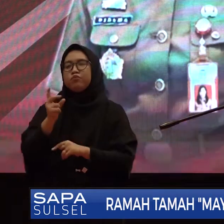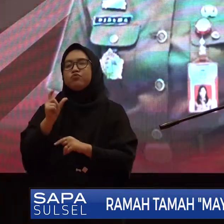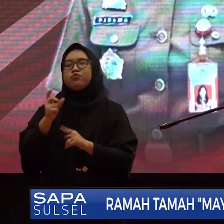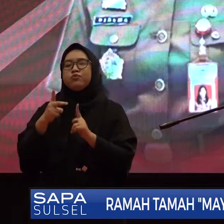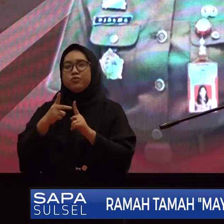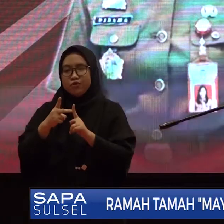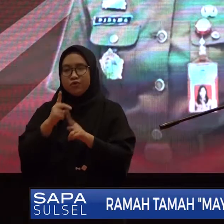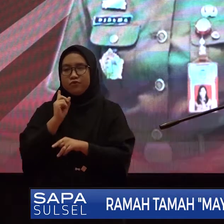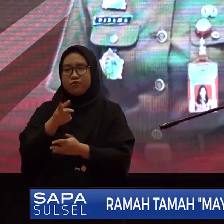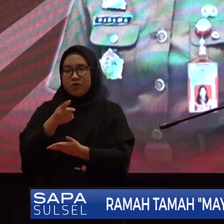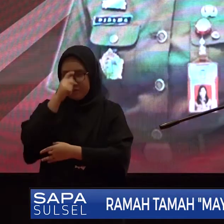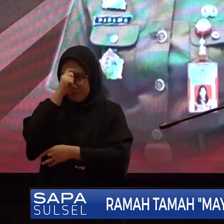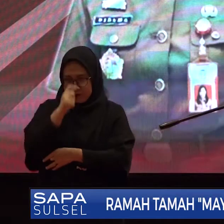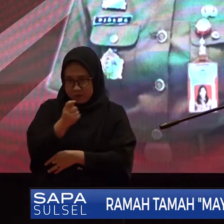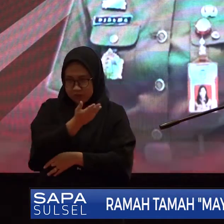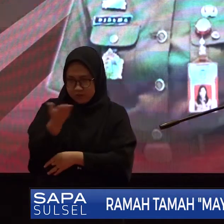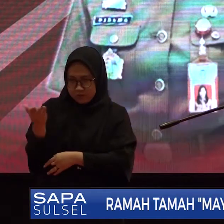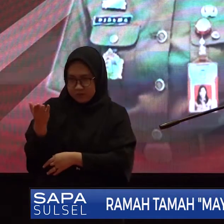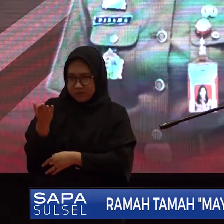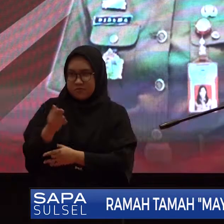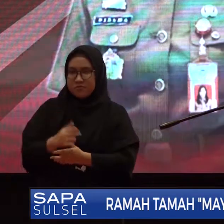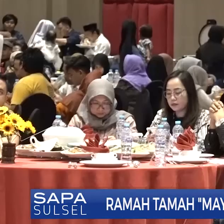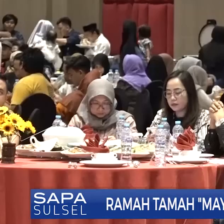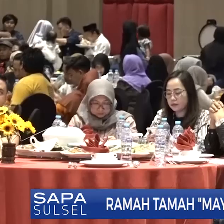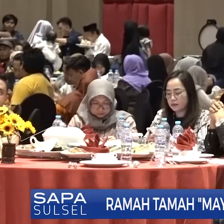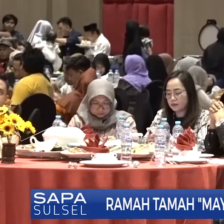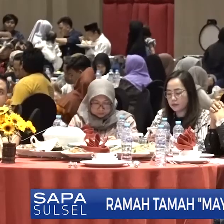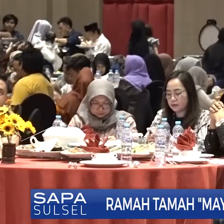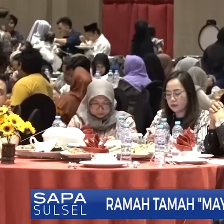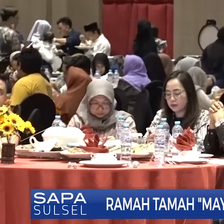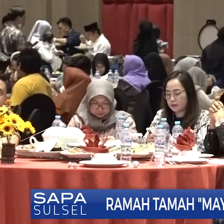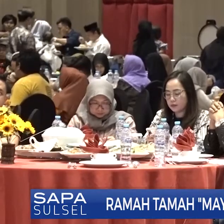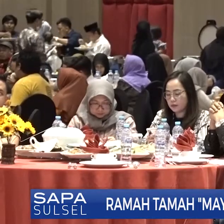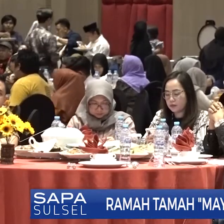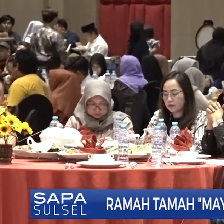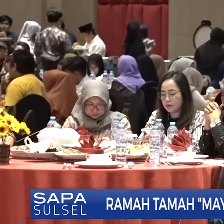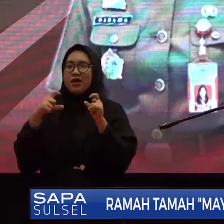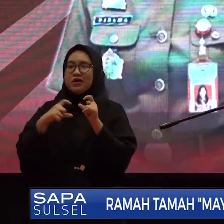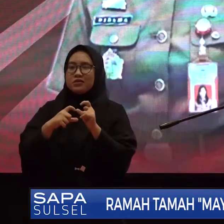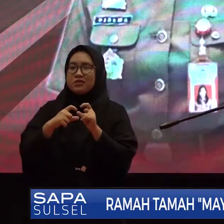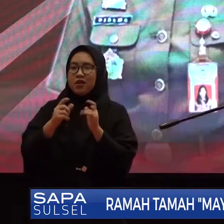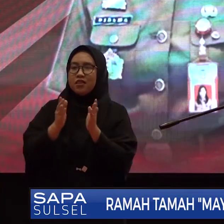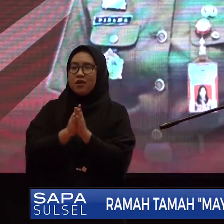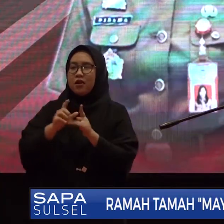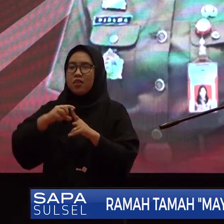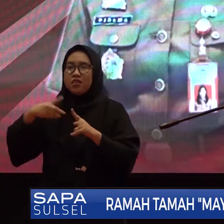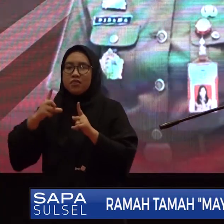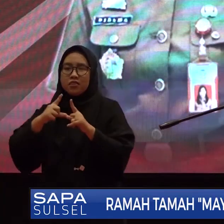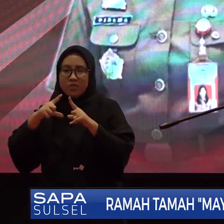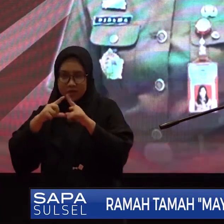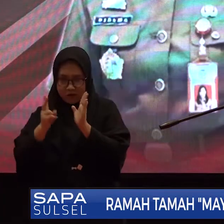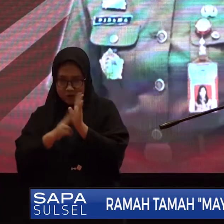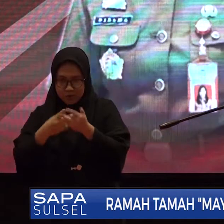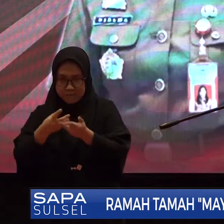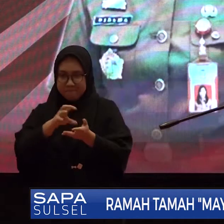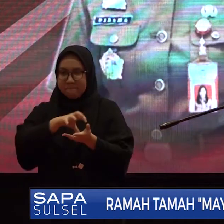buru yang kami hormati para anggota LKS triparti dan dewan pengupahan